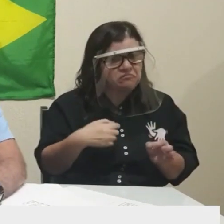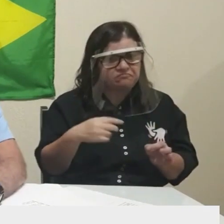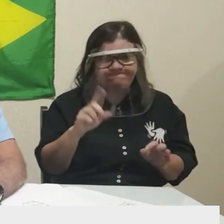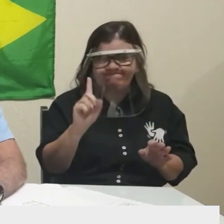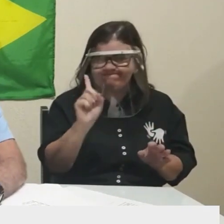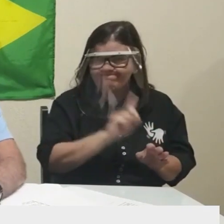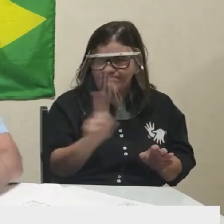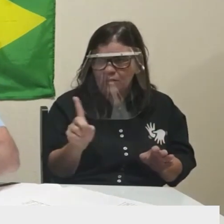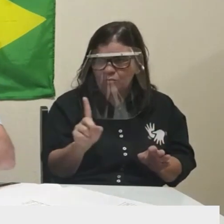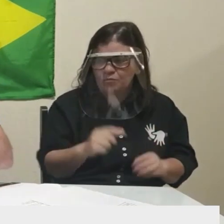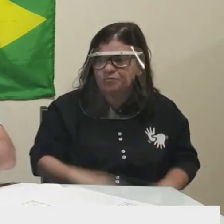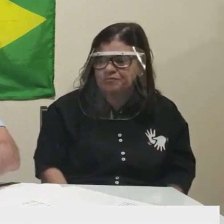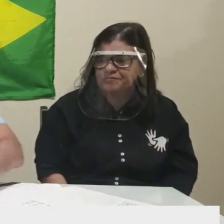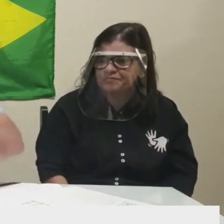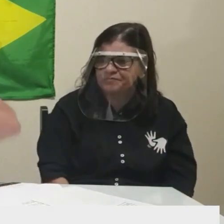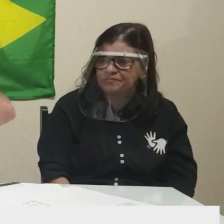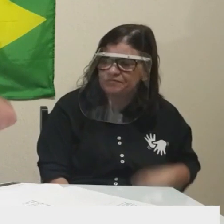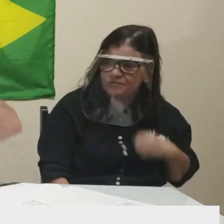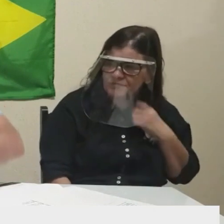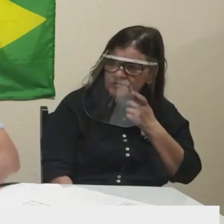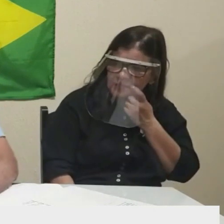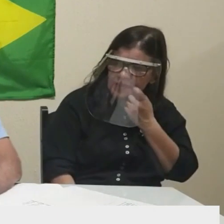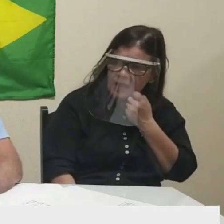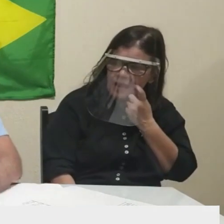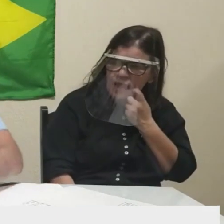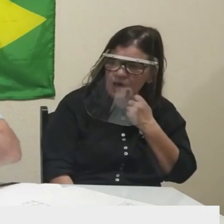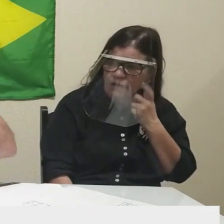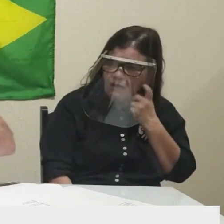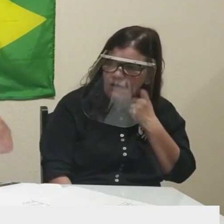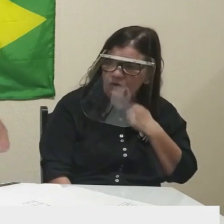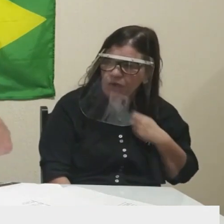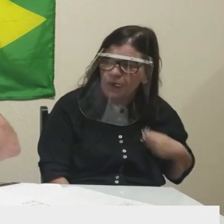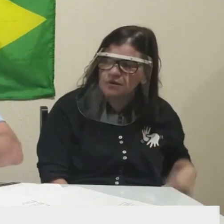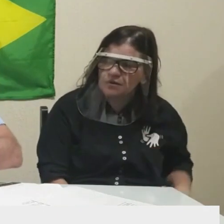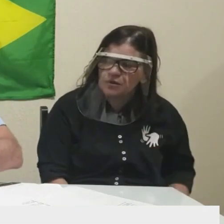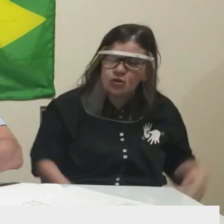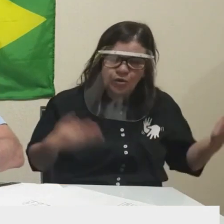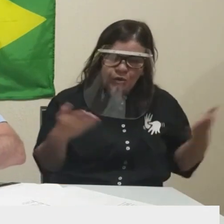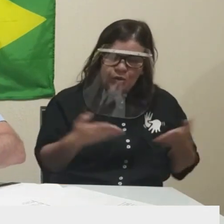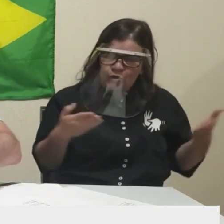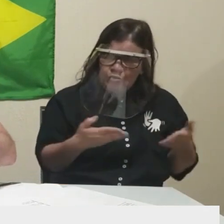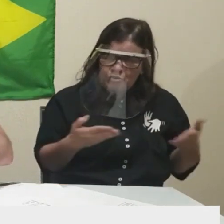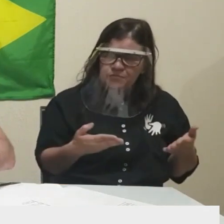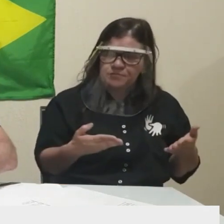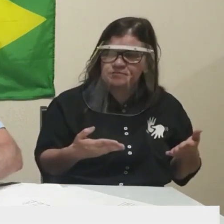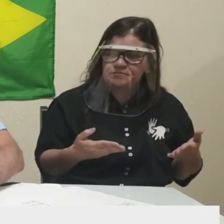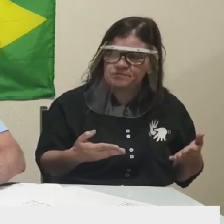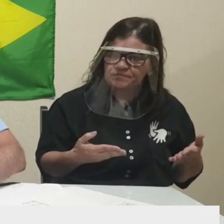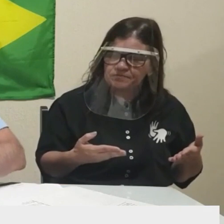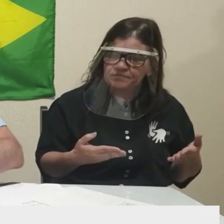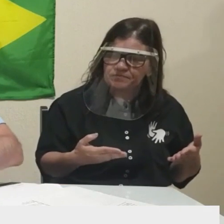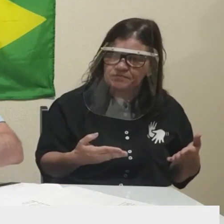Onde falava ali, basicamente, né, o caput é sobre as medidas que você pode